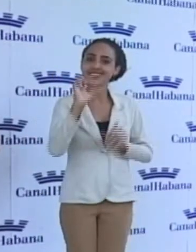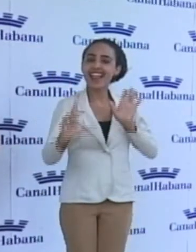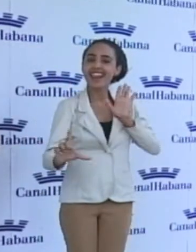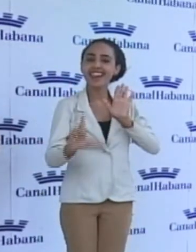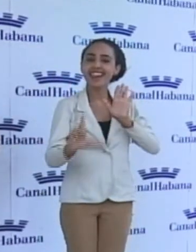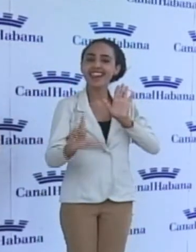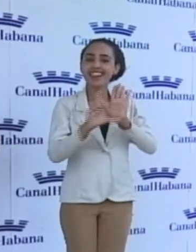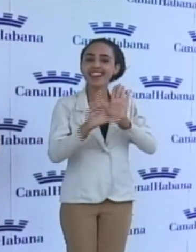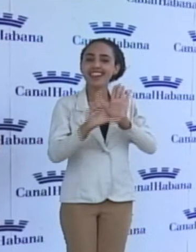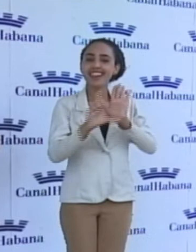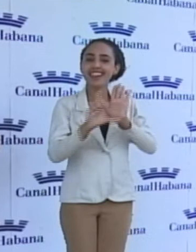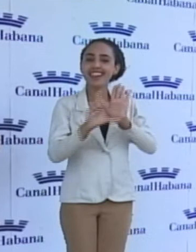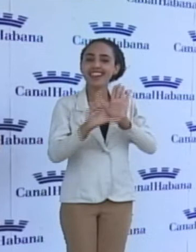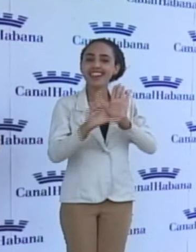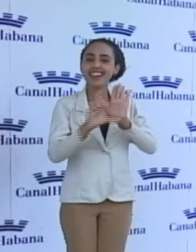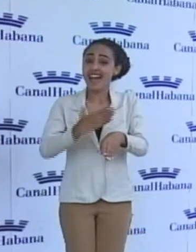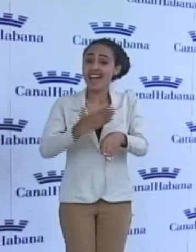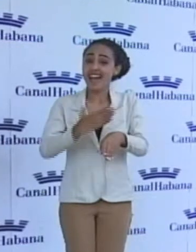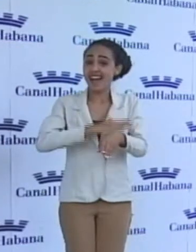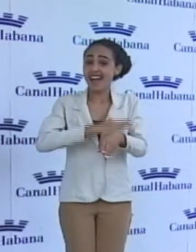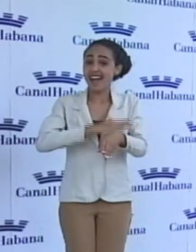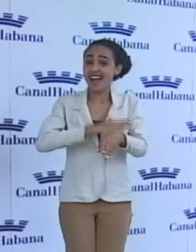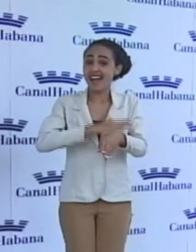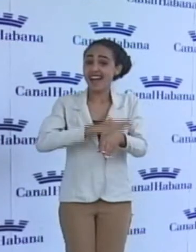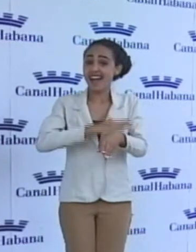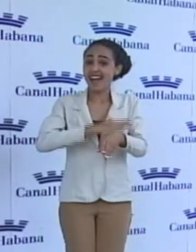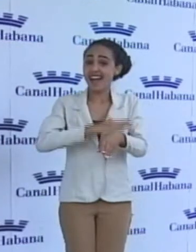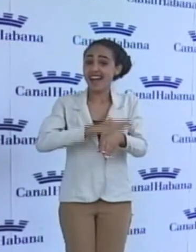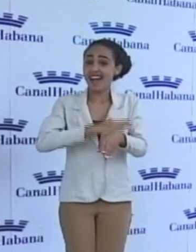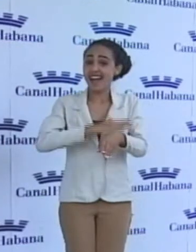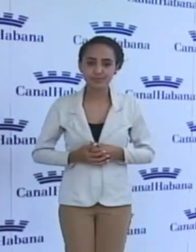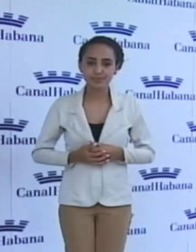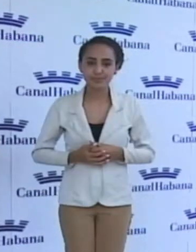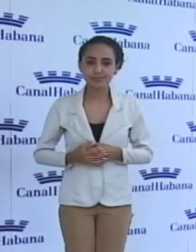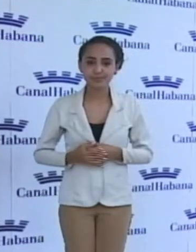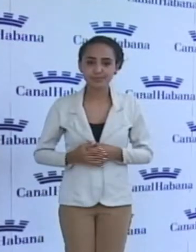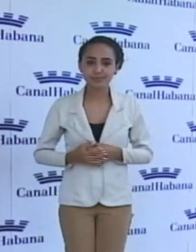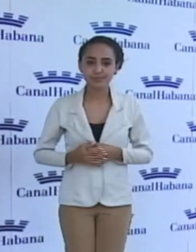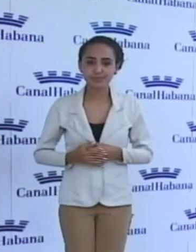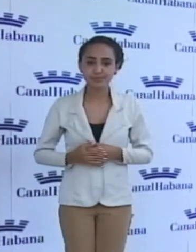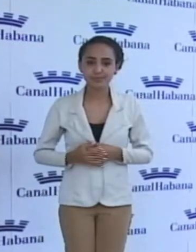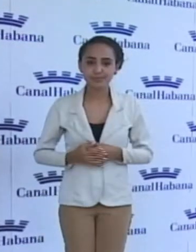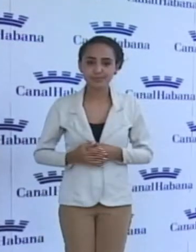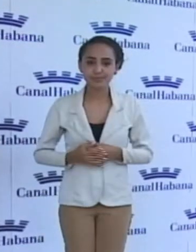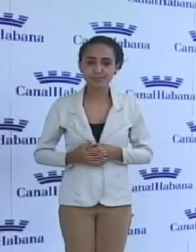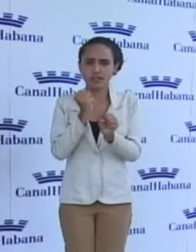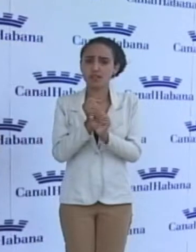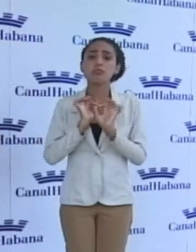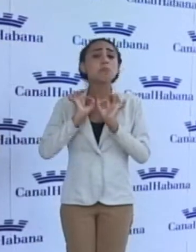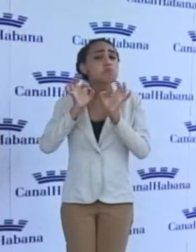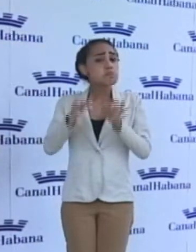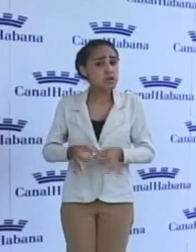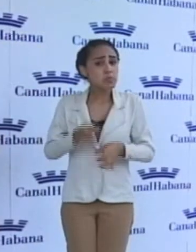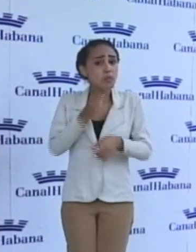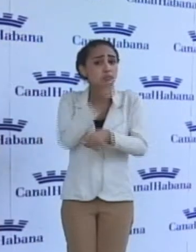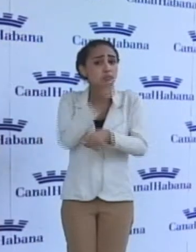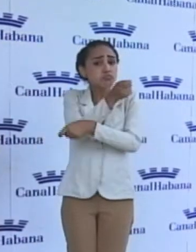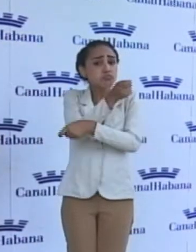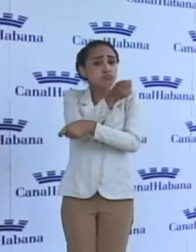que hablé ya anteriormente. Nos mantenemos realizando todo el trabajo docente metodológico para la creación